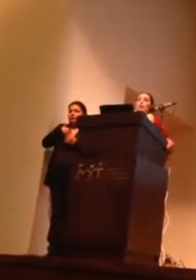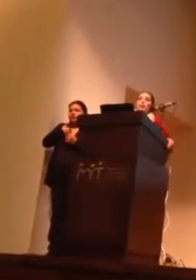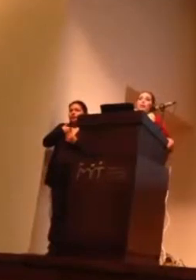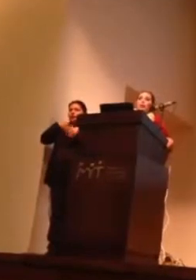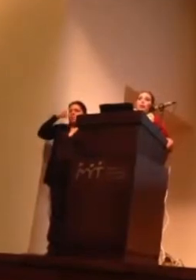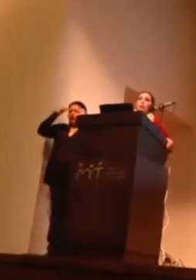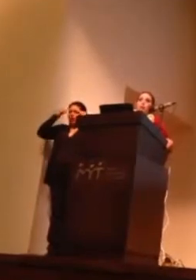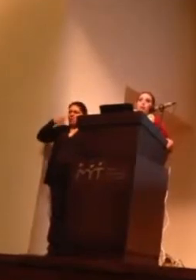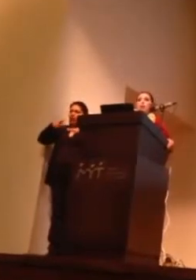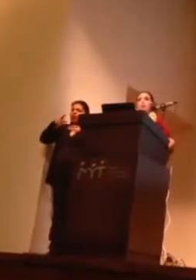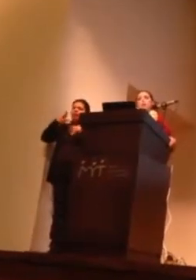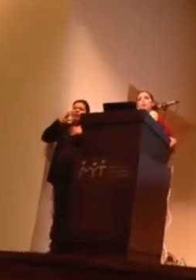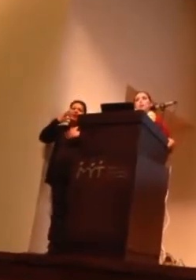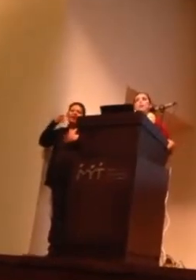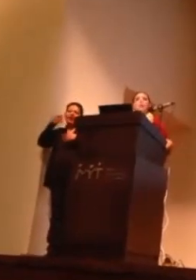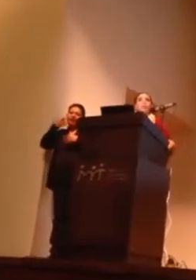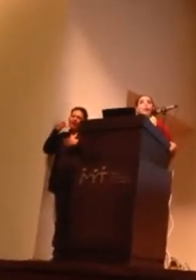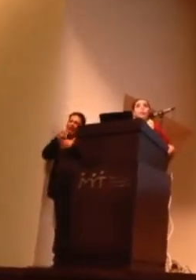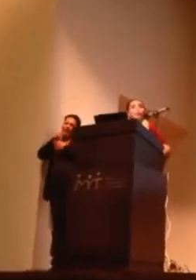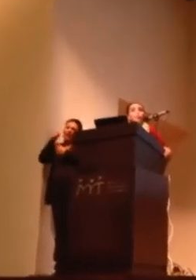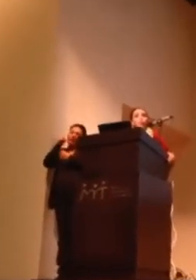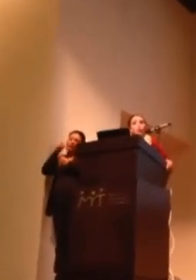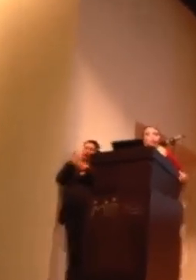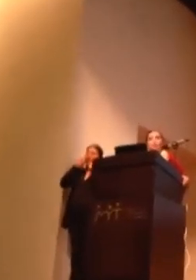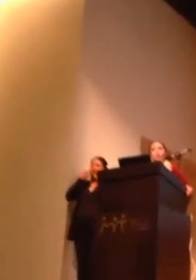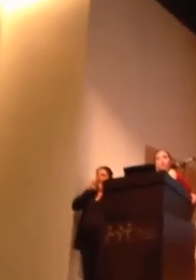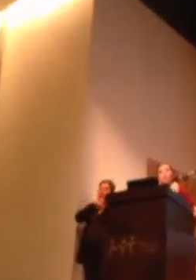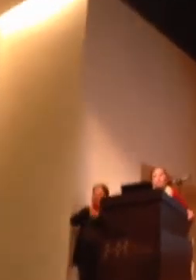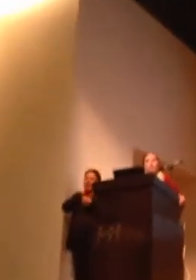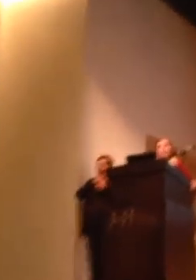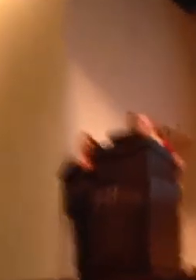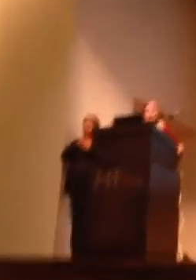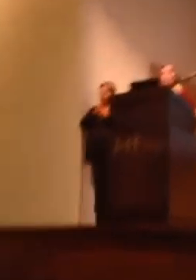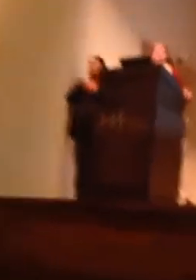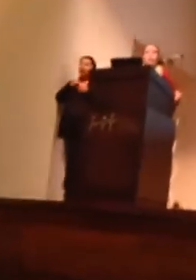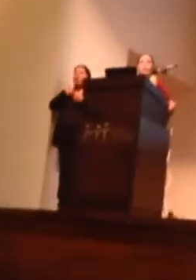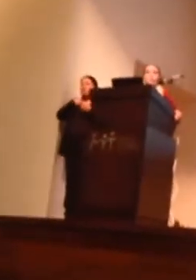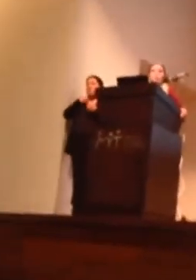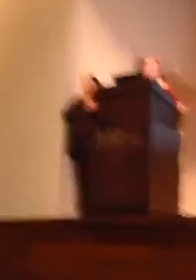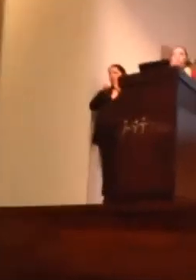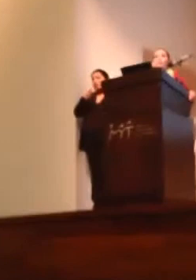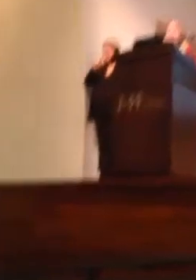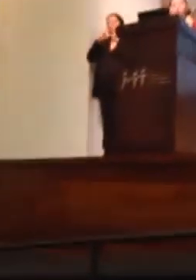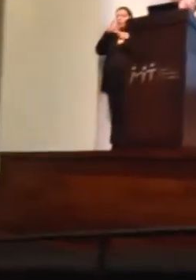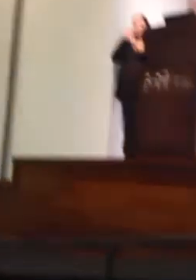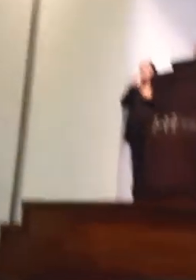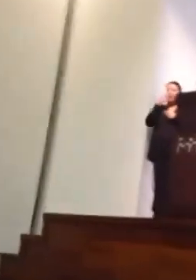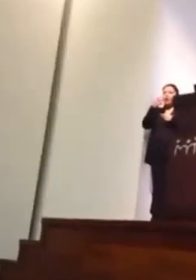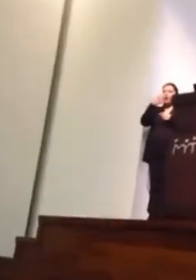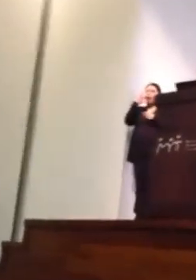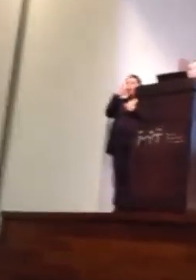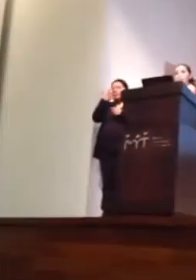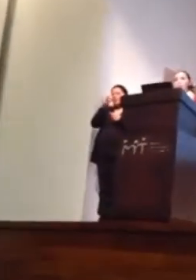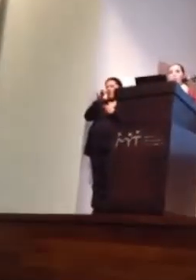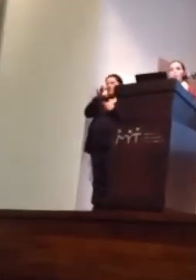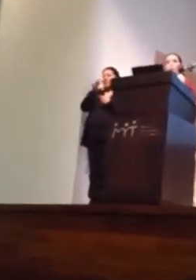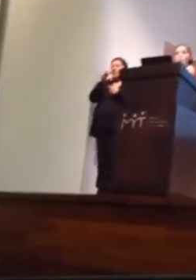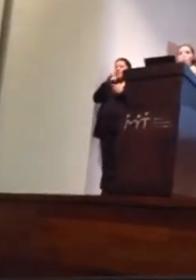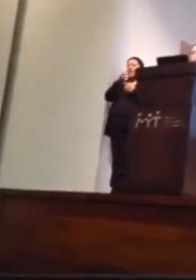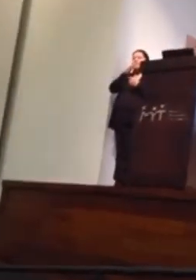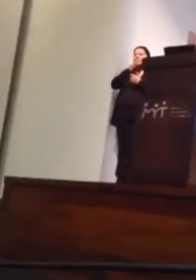perdí a mi gatito ayer y me duele mucho, voy a llorar 10 minutos, 2 horas, no manches, ya es